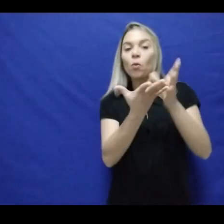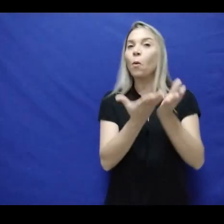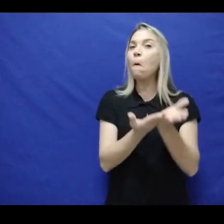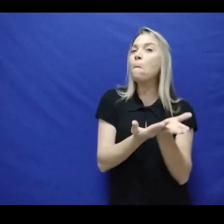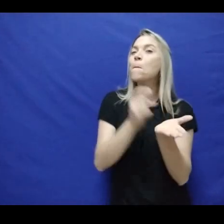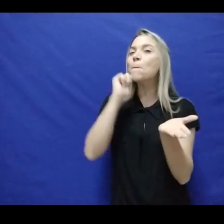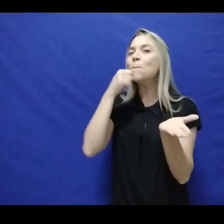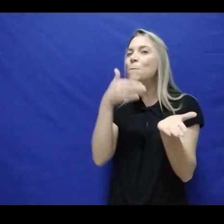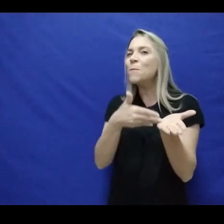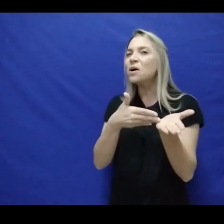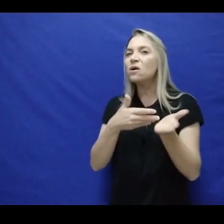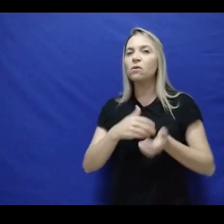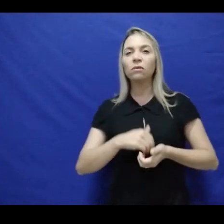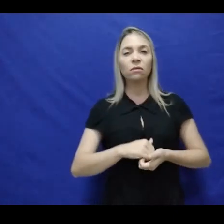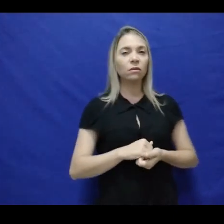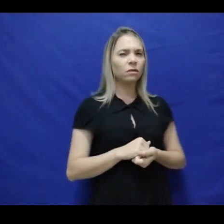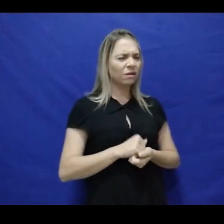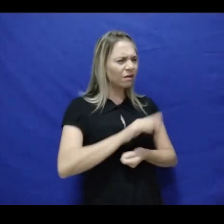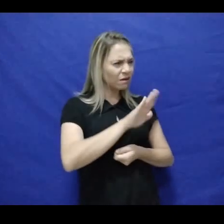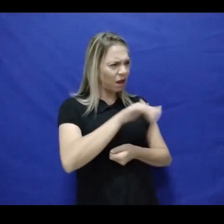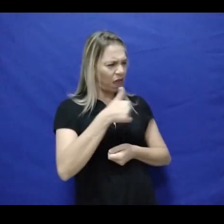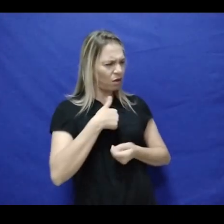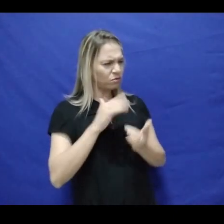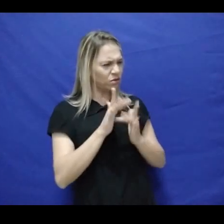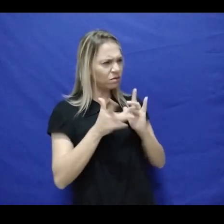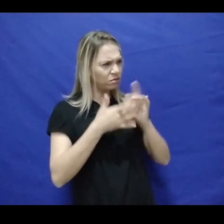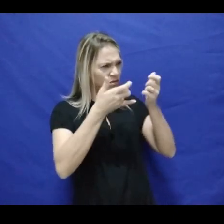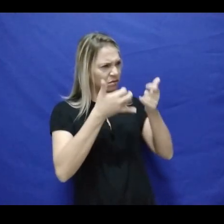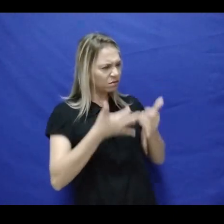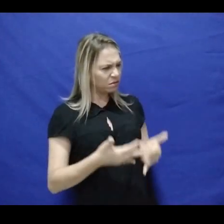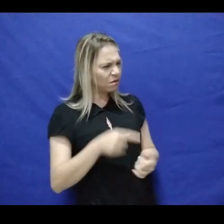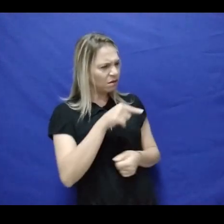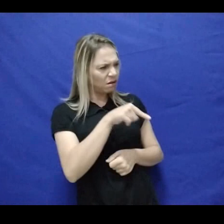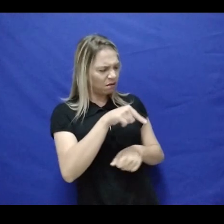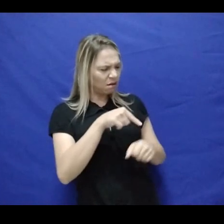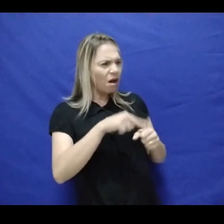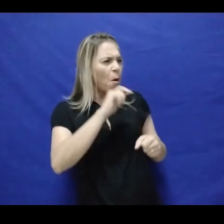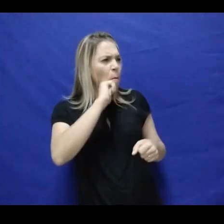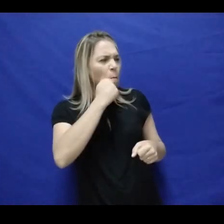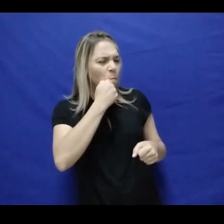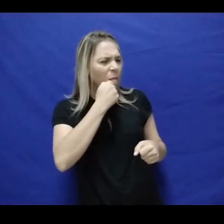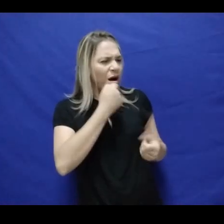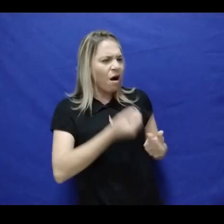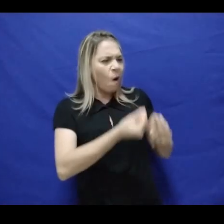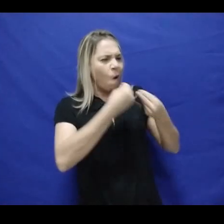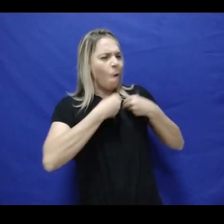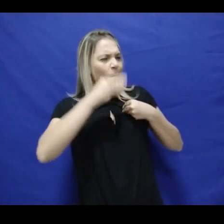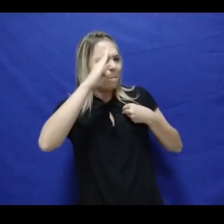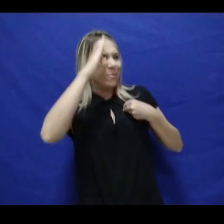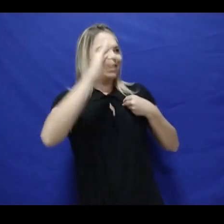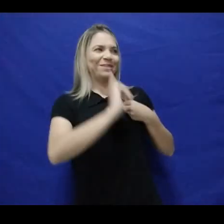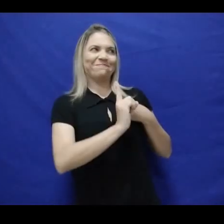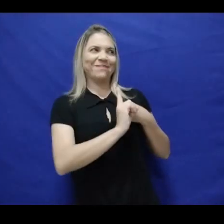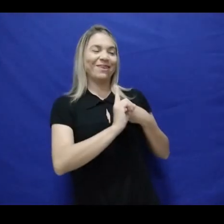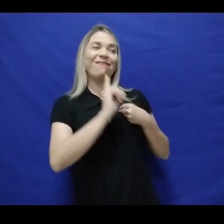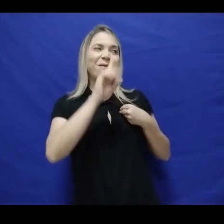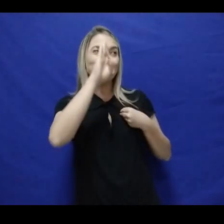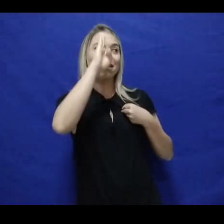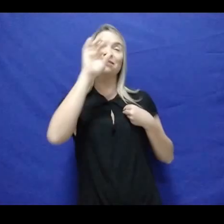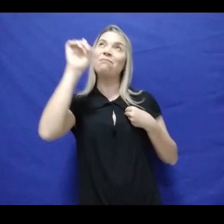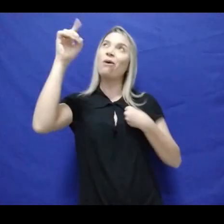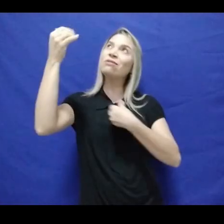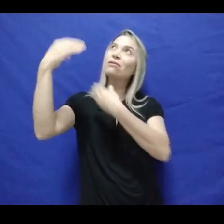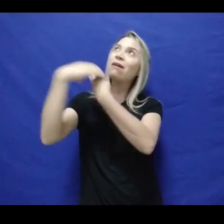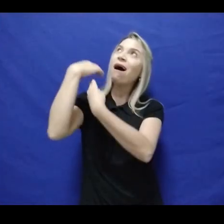pães. Jesus, porém, respondeu: Está escrito, não só de pão viverá o homem, mas